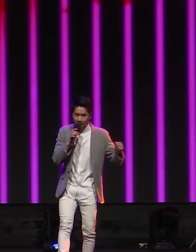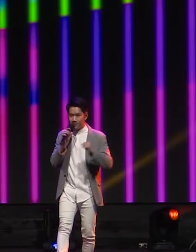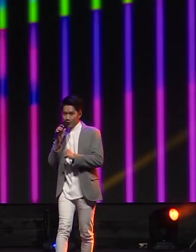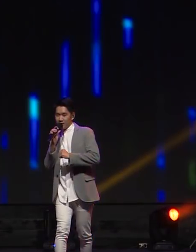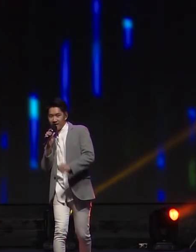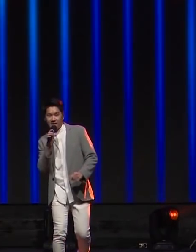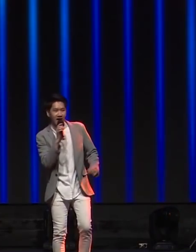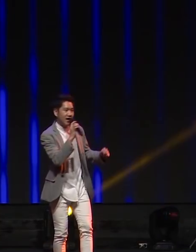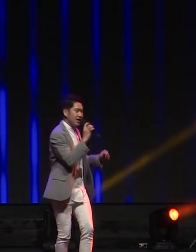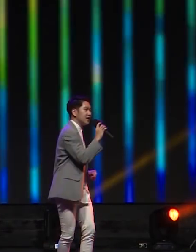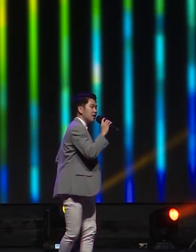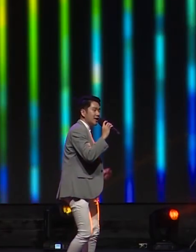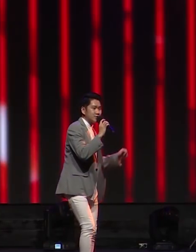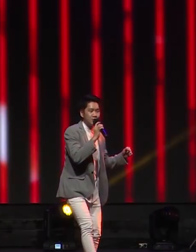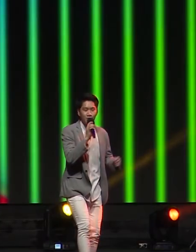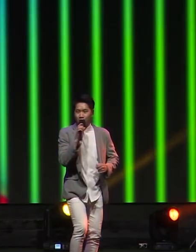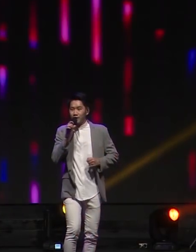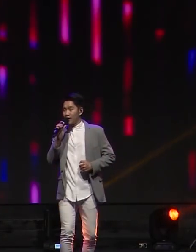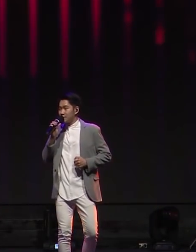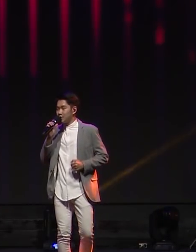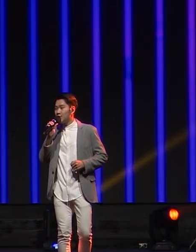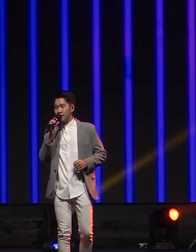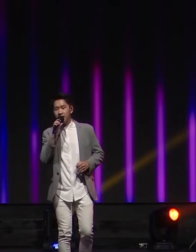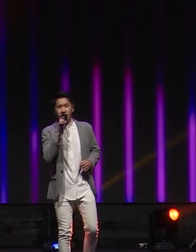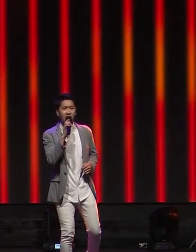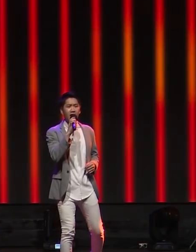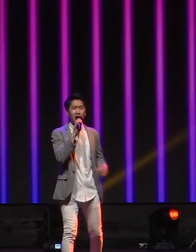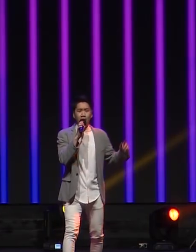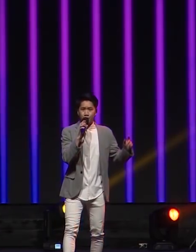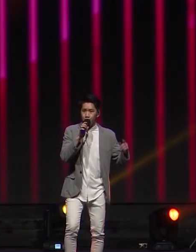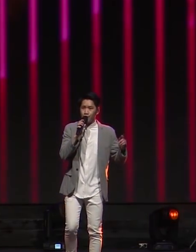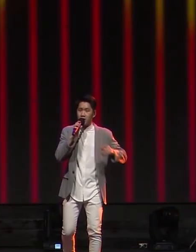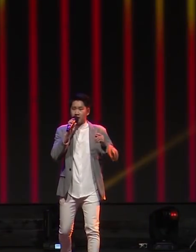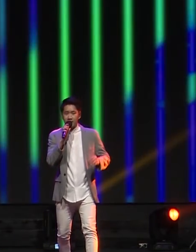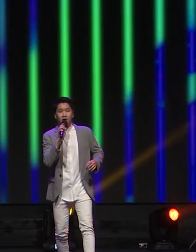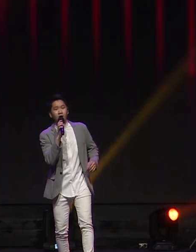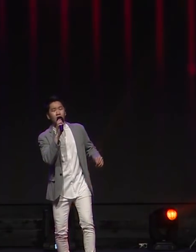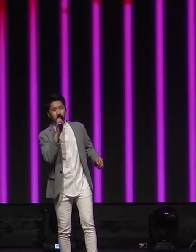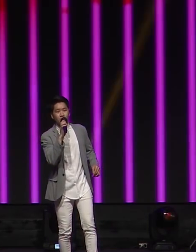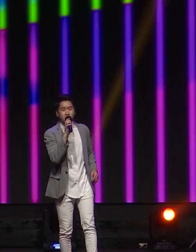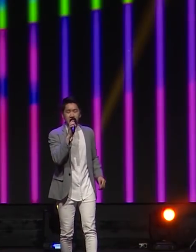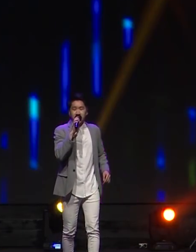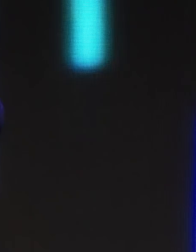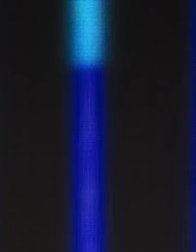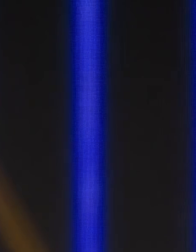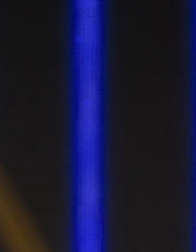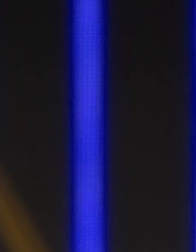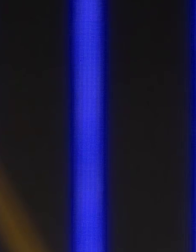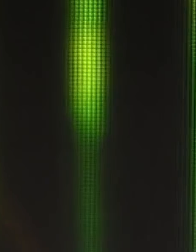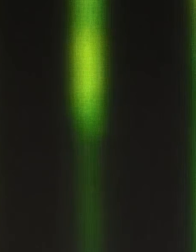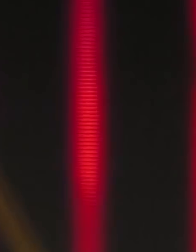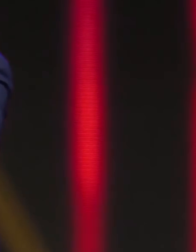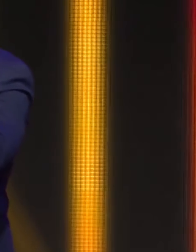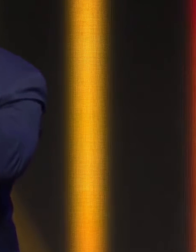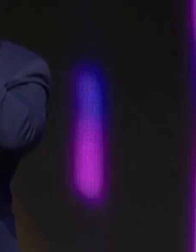Tuhan yang mulia, turun ke dunia untuk tebus